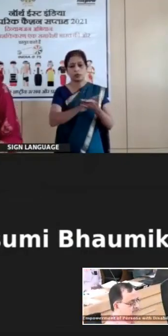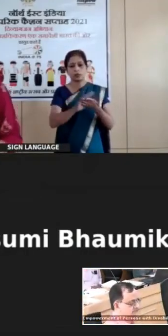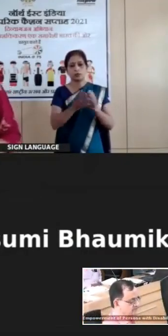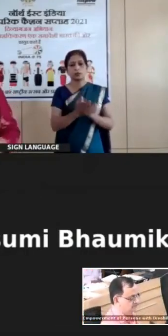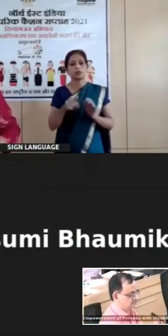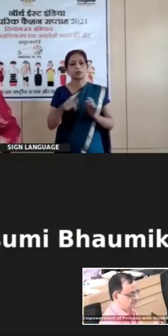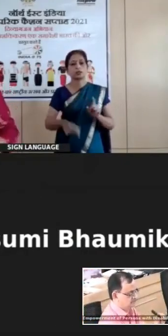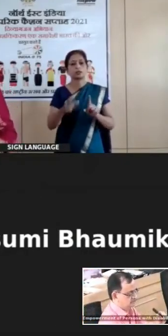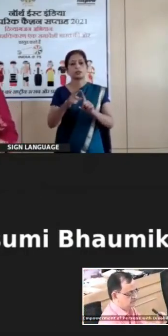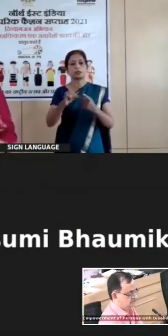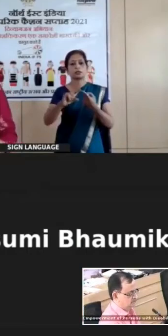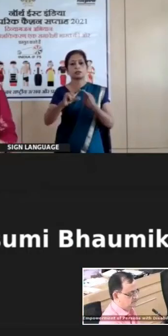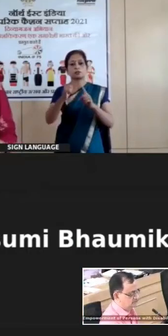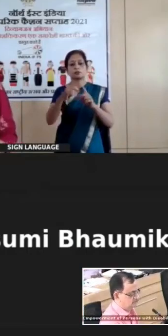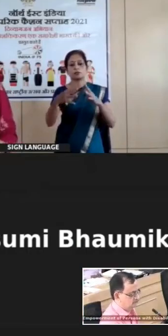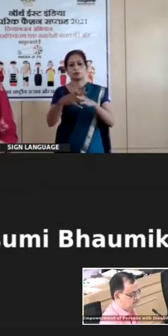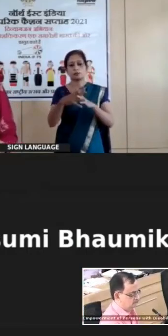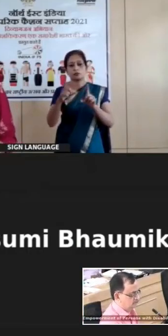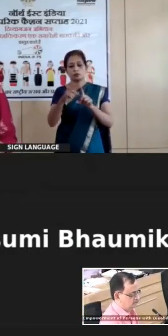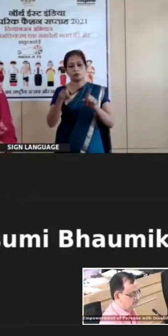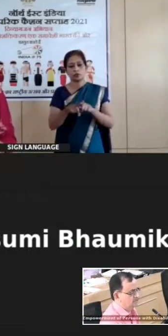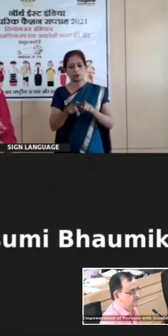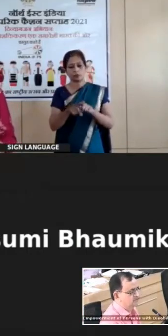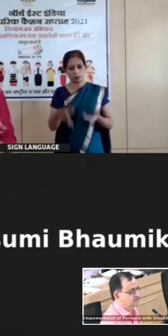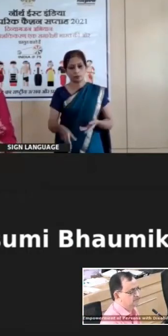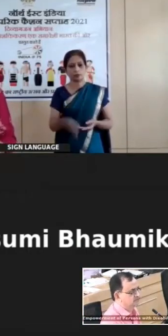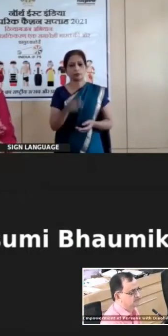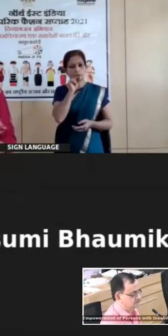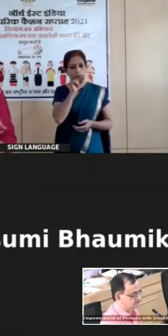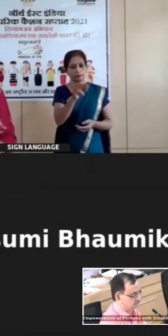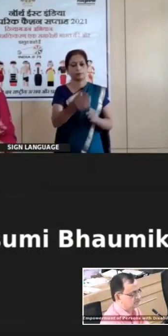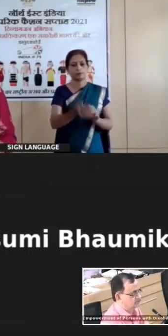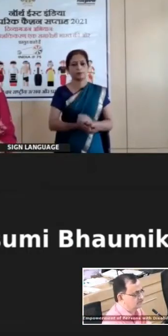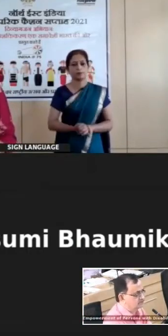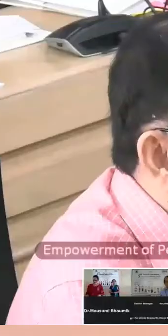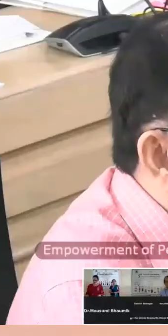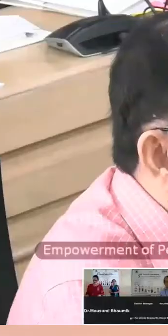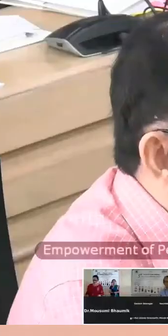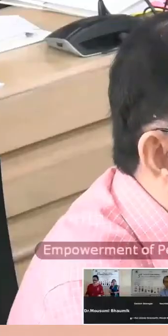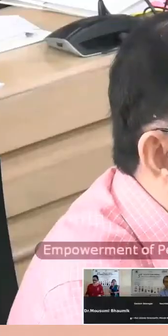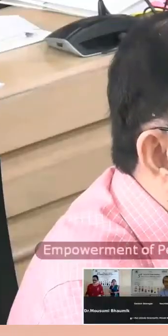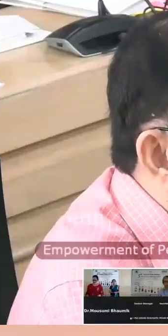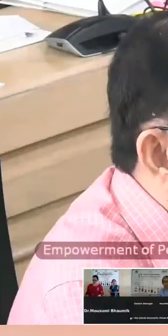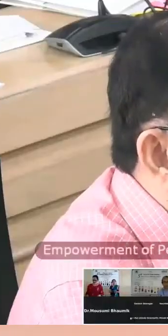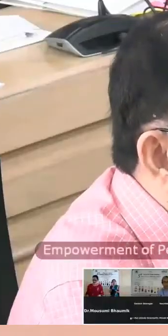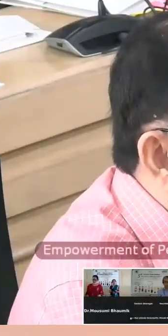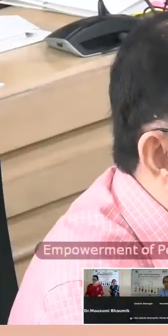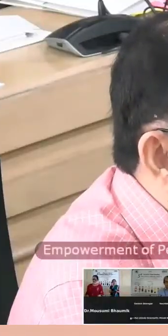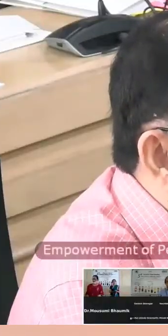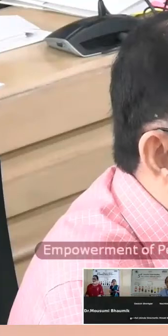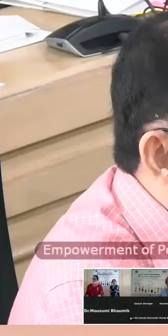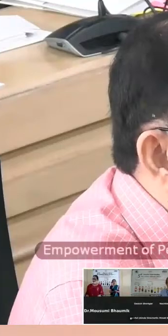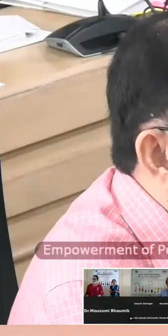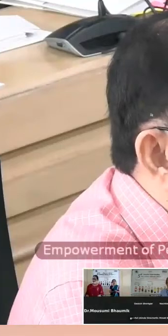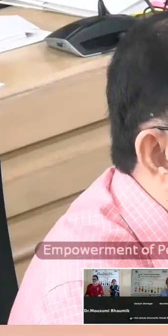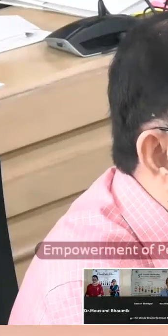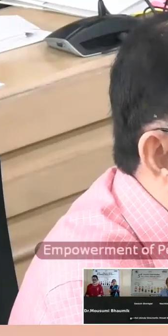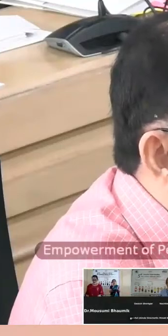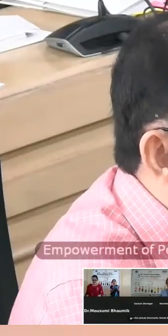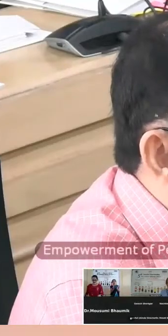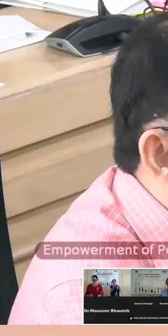के। इनसे आग्रह करूंगी कि वो हमें अपने आशीर्वचनों से संबोधित करें। माननीय सामाजिक न्याय और